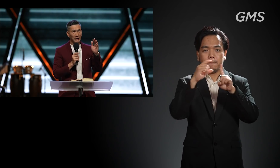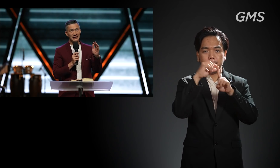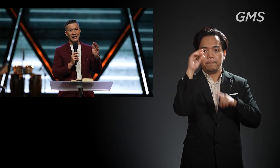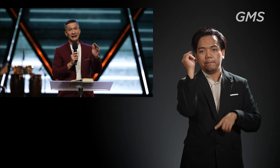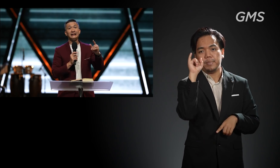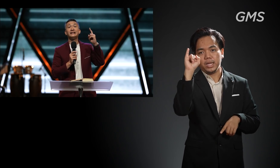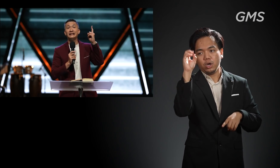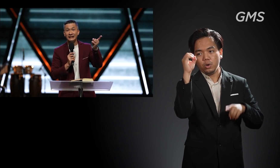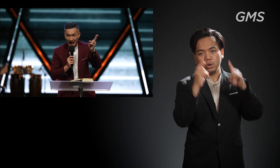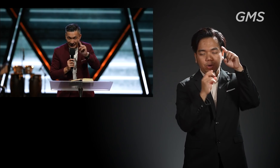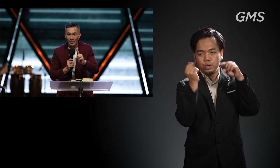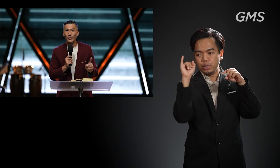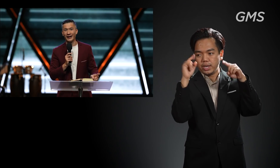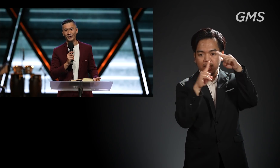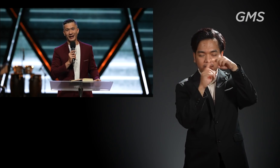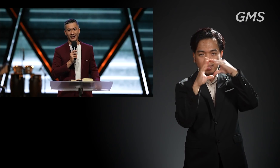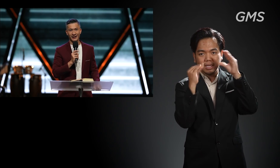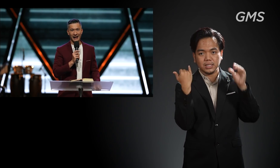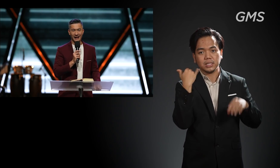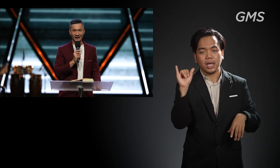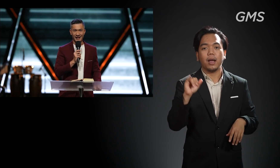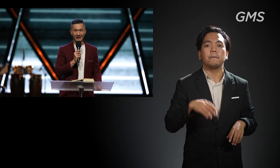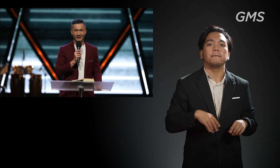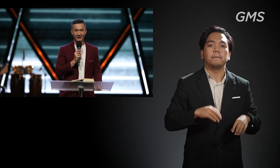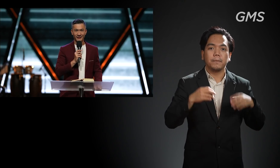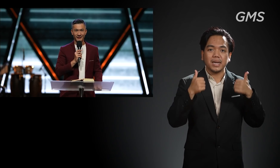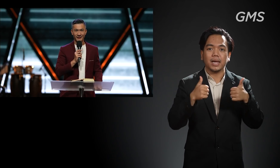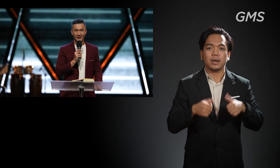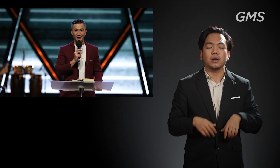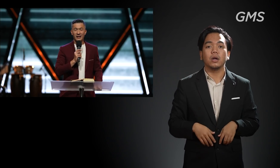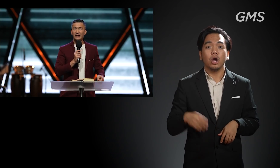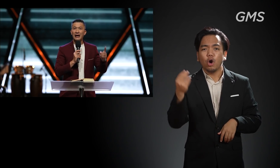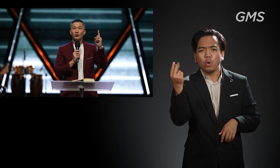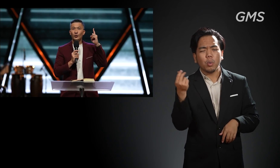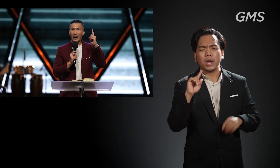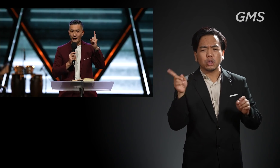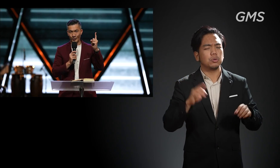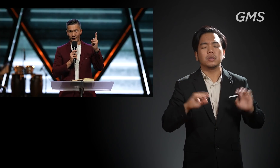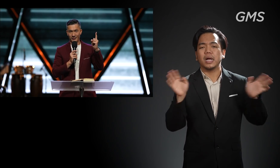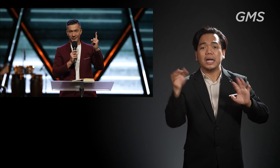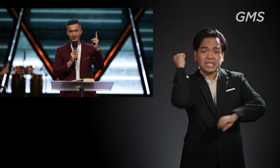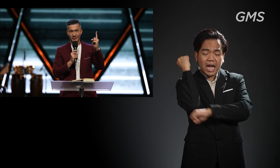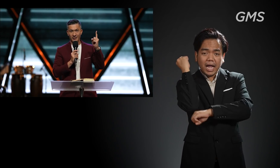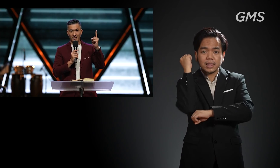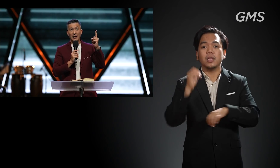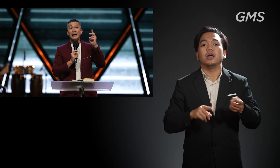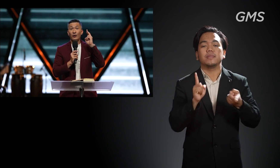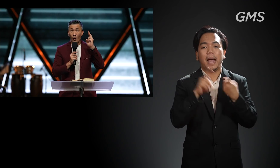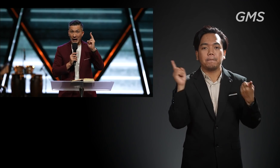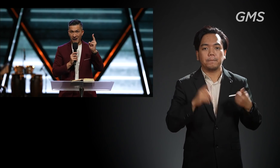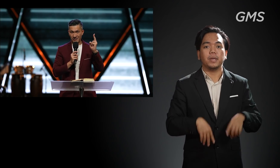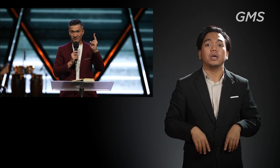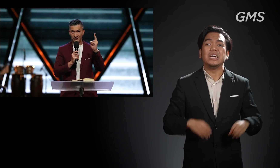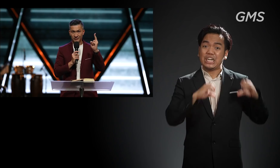Karena uang itu gak jahat. Cinta akan uang itulah akar kejahatan. Selalu Tuhan dulu.